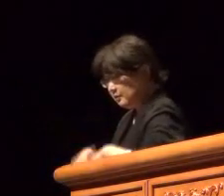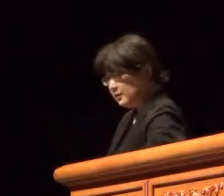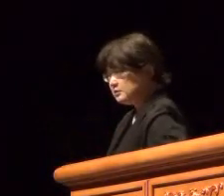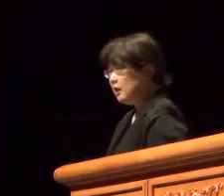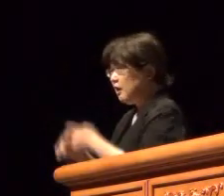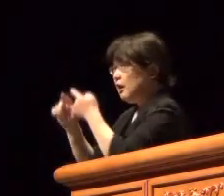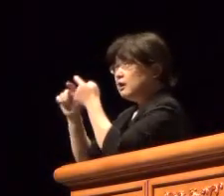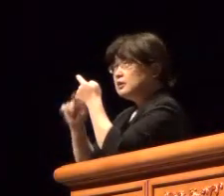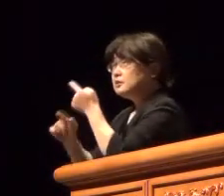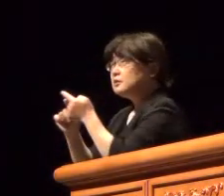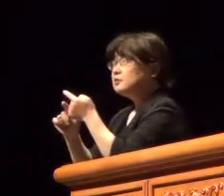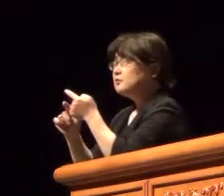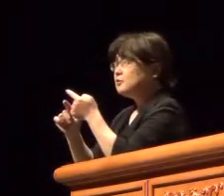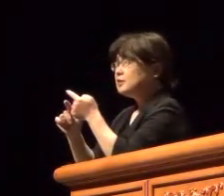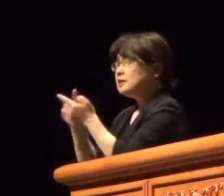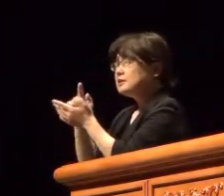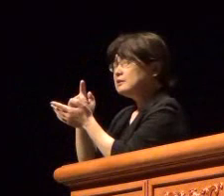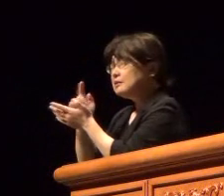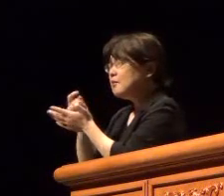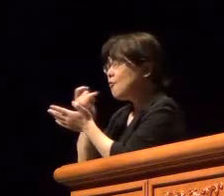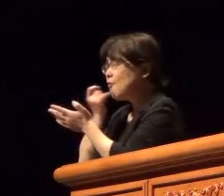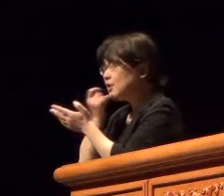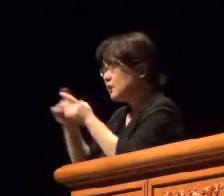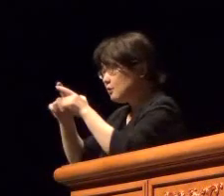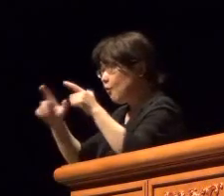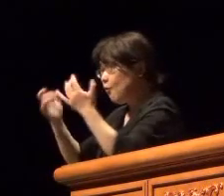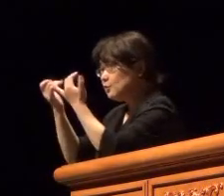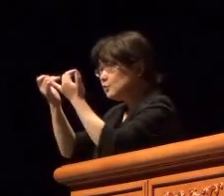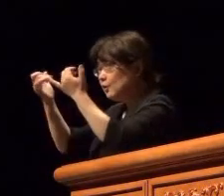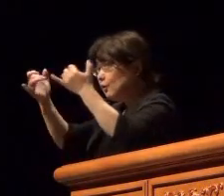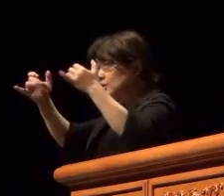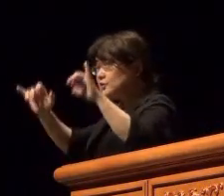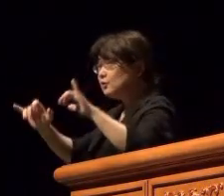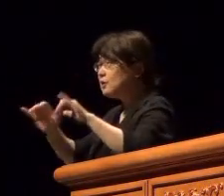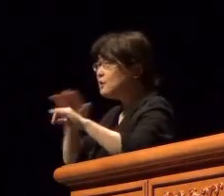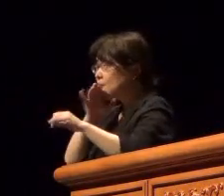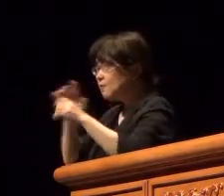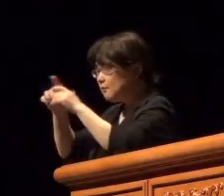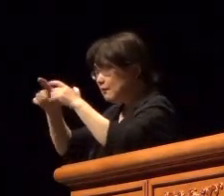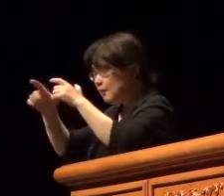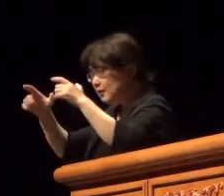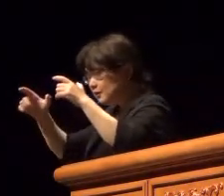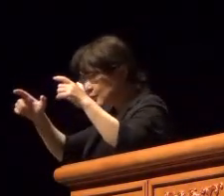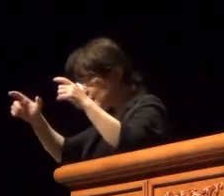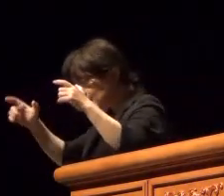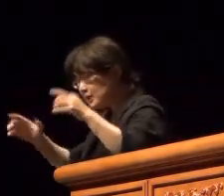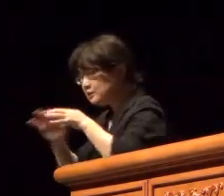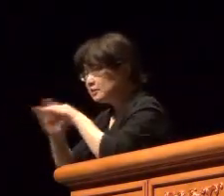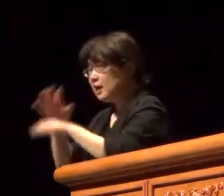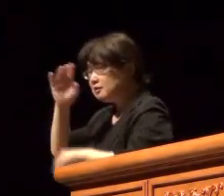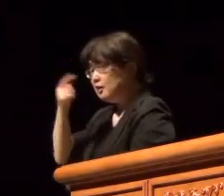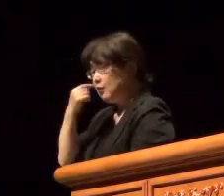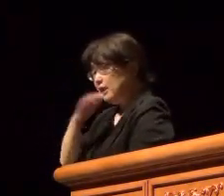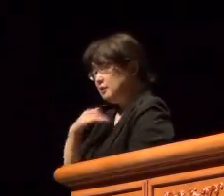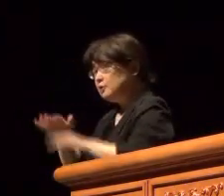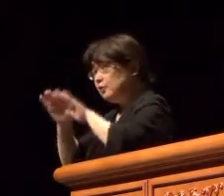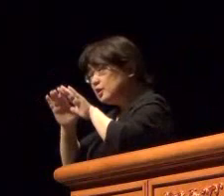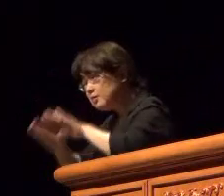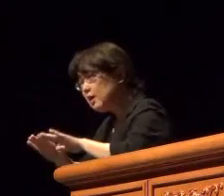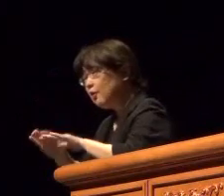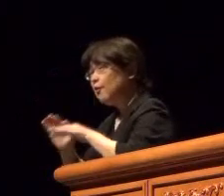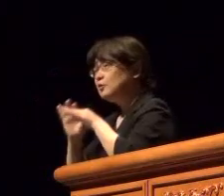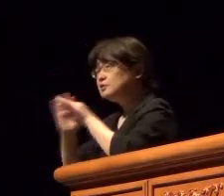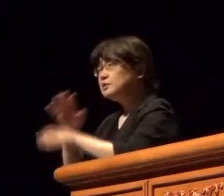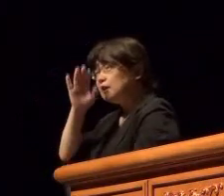一人でも多くの人に伝えてください、私たちの今を伝えてください、私たちの今は